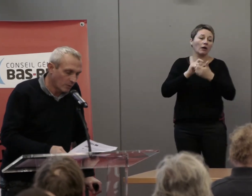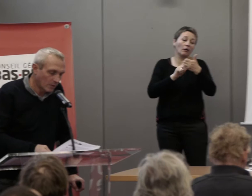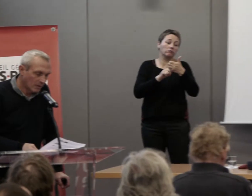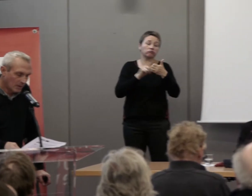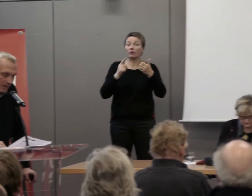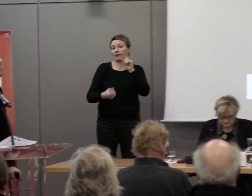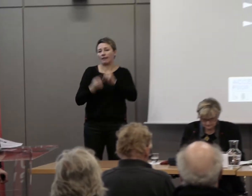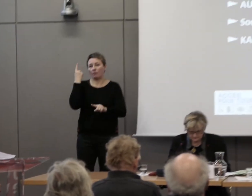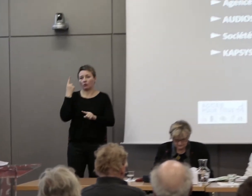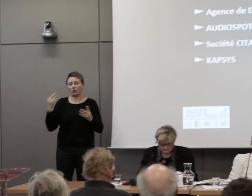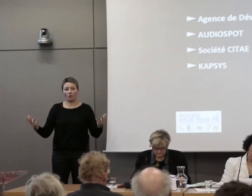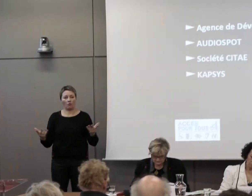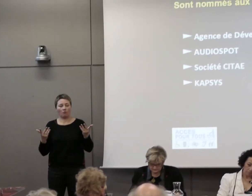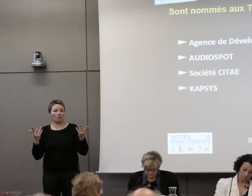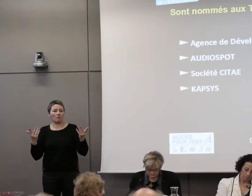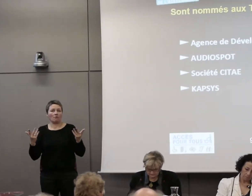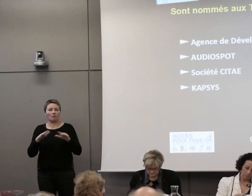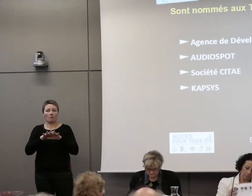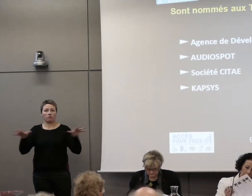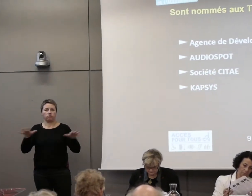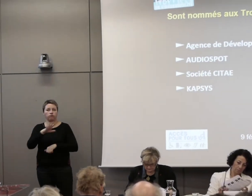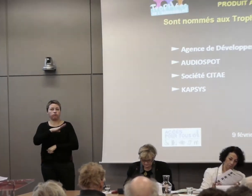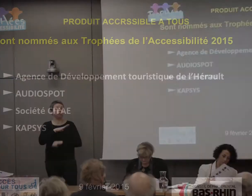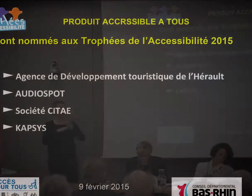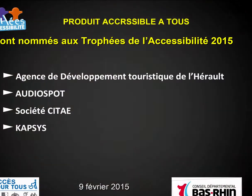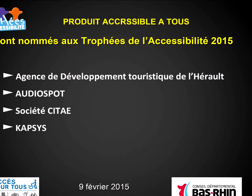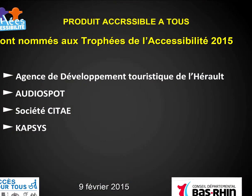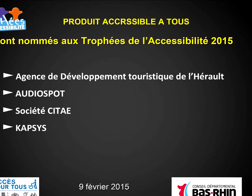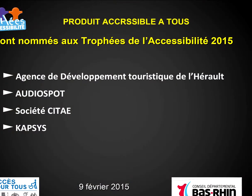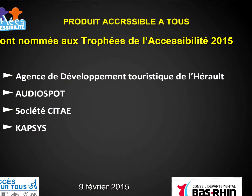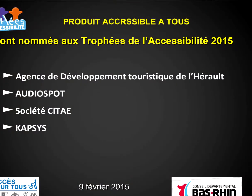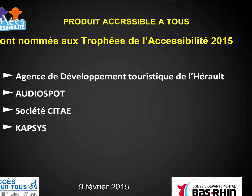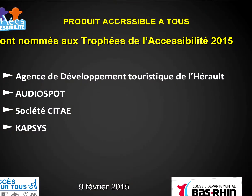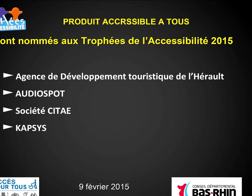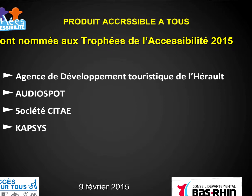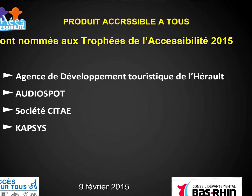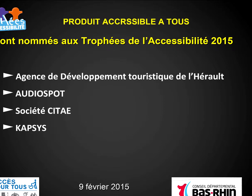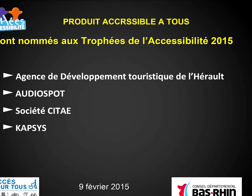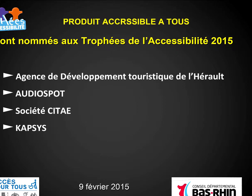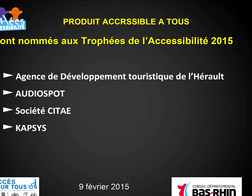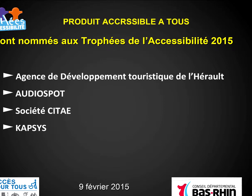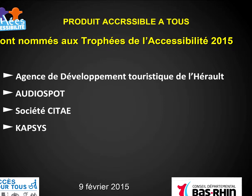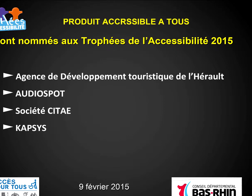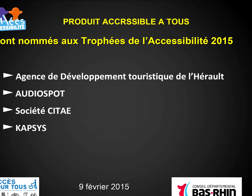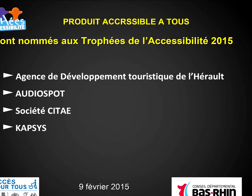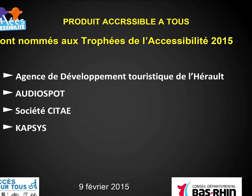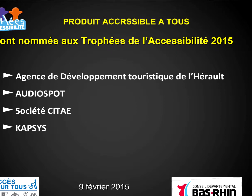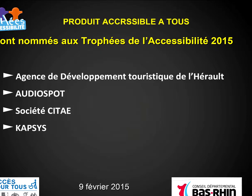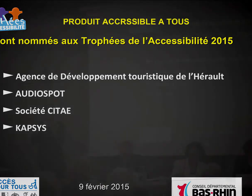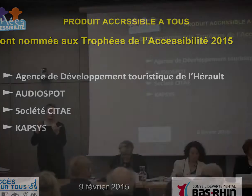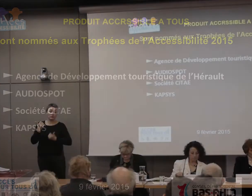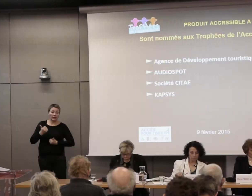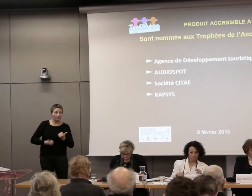développement fort. Et là, on est sur le secteur de Carnon-Bernard-Luc. C'est une valorisation et identification de l'offre des services adaptés qui est mise à